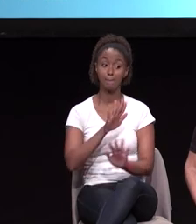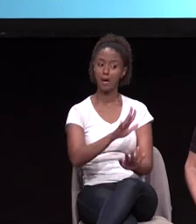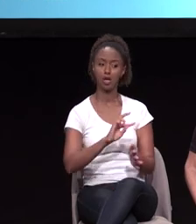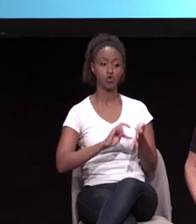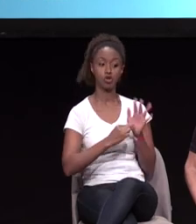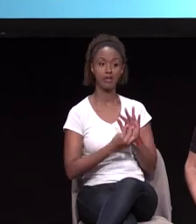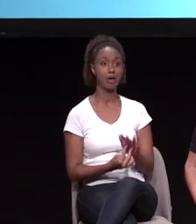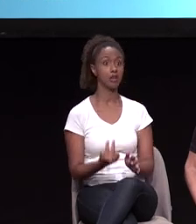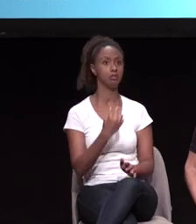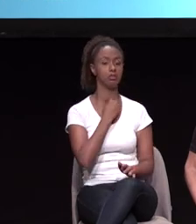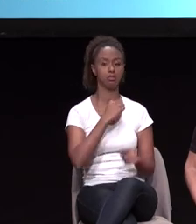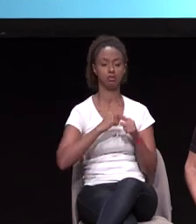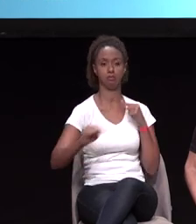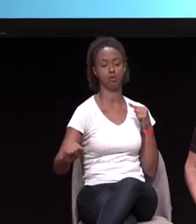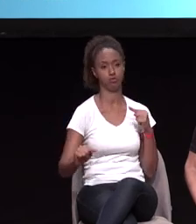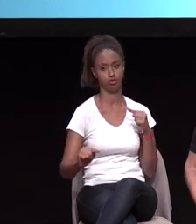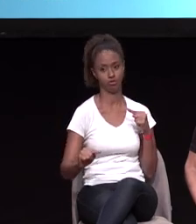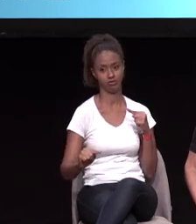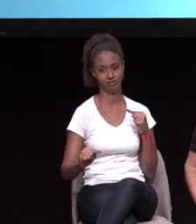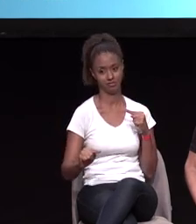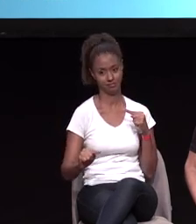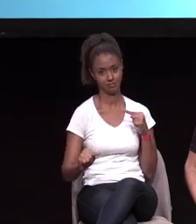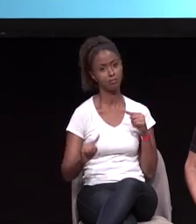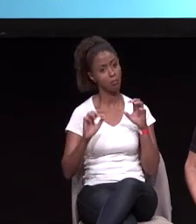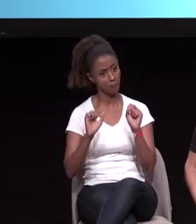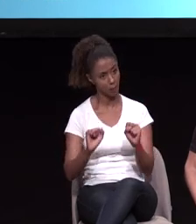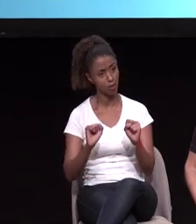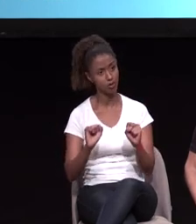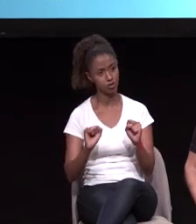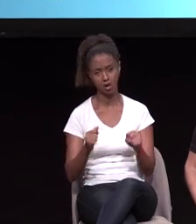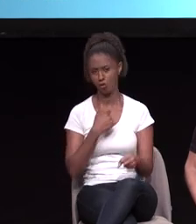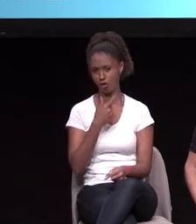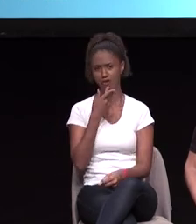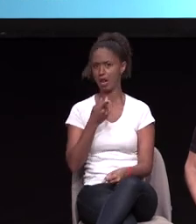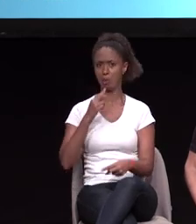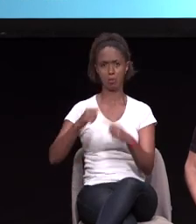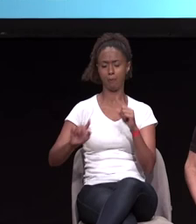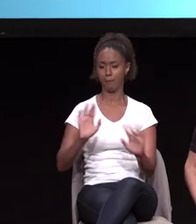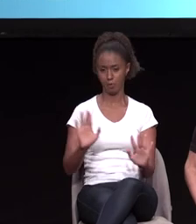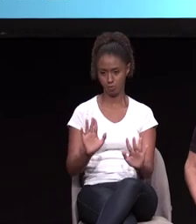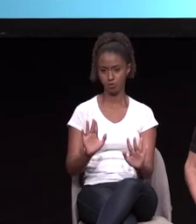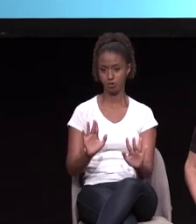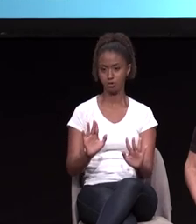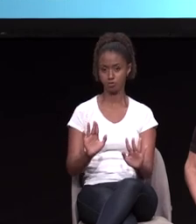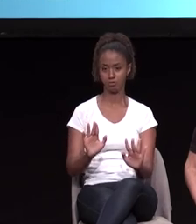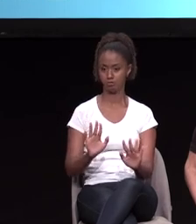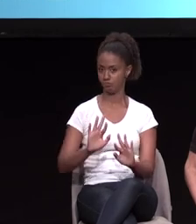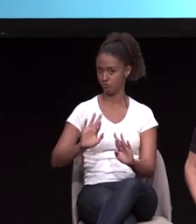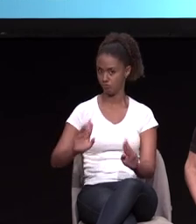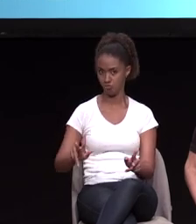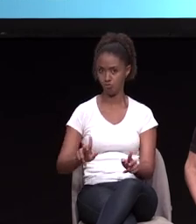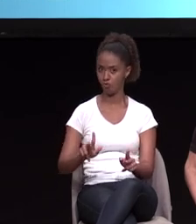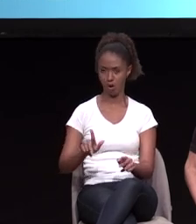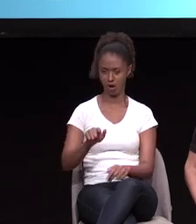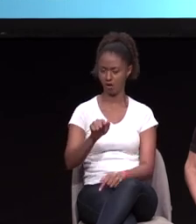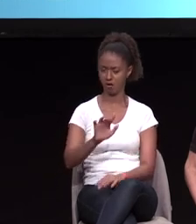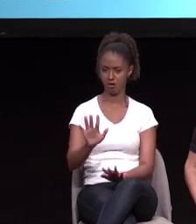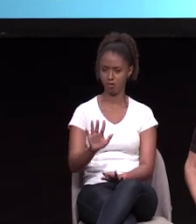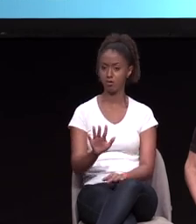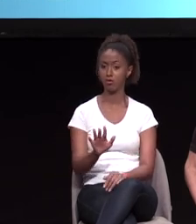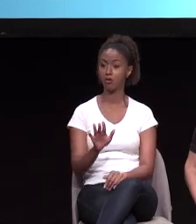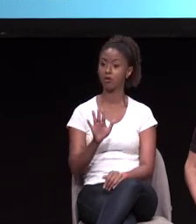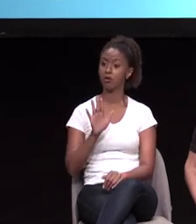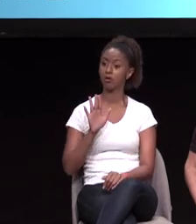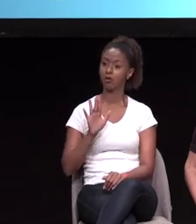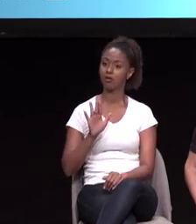e que não possa fazer não vou dizer não é essa polêmica não é essa questão não é